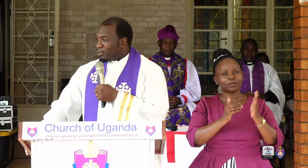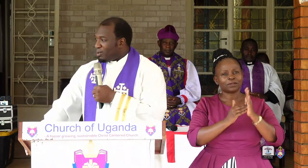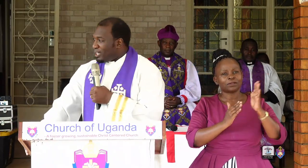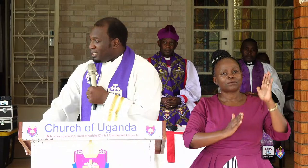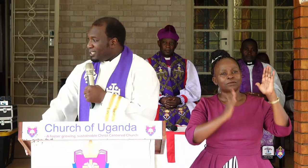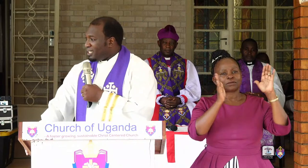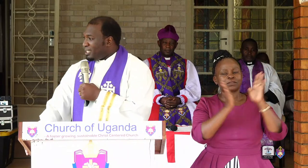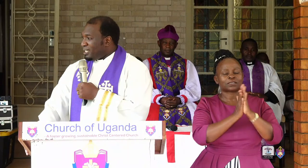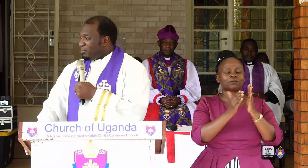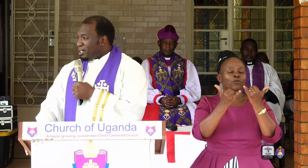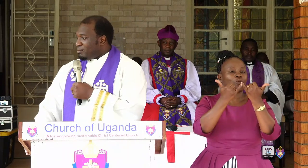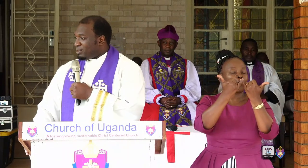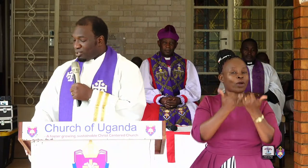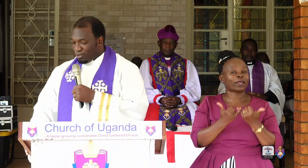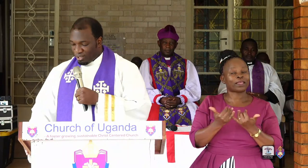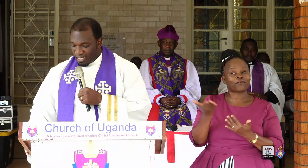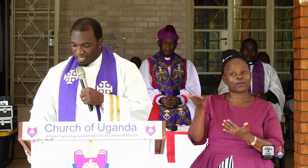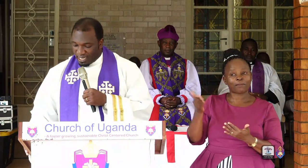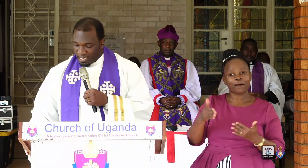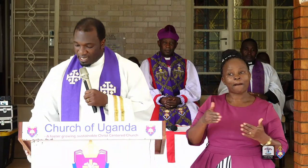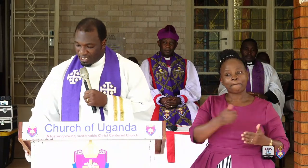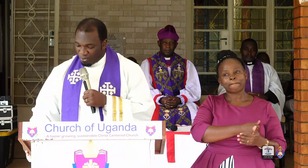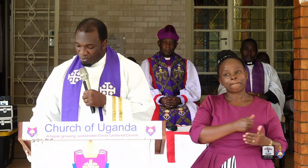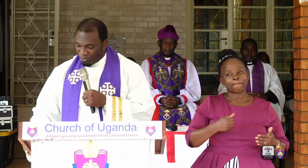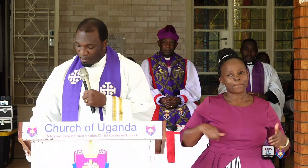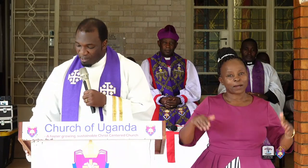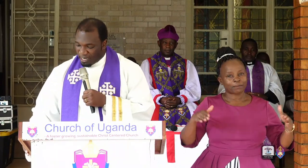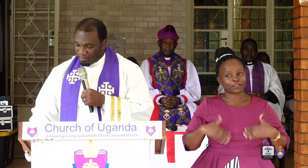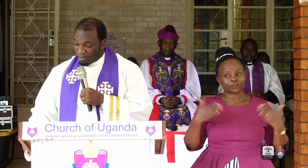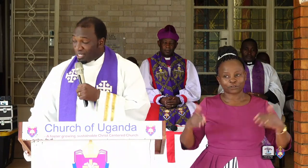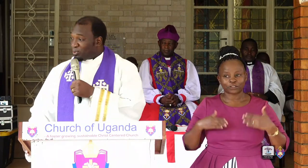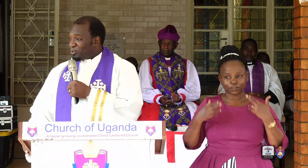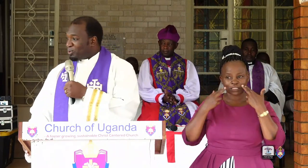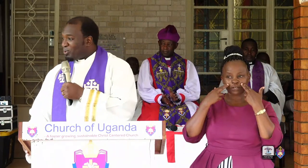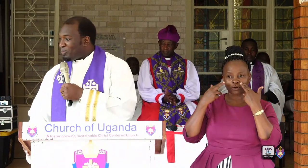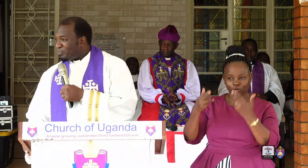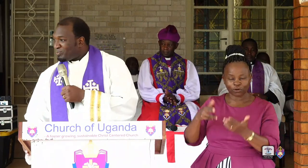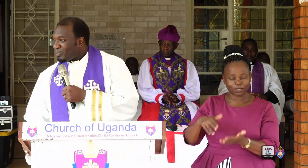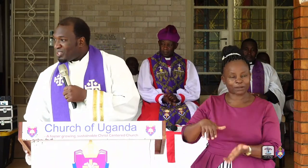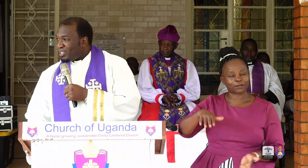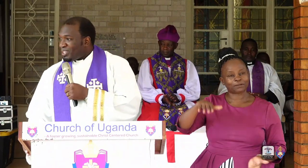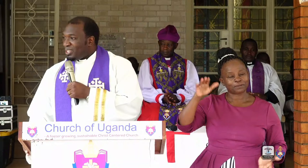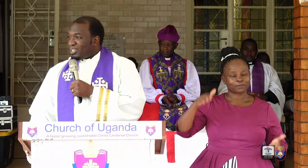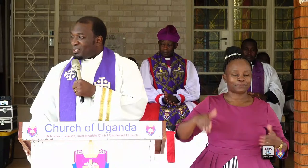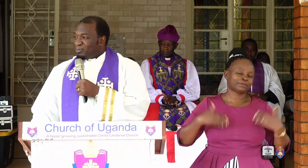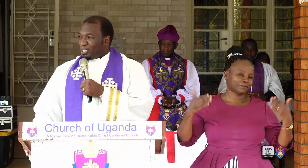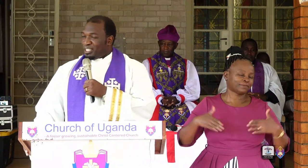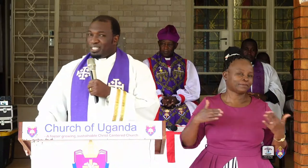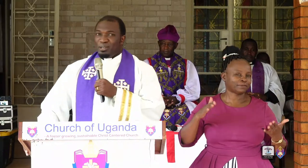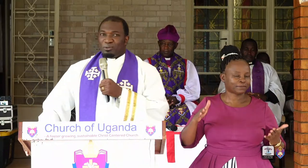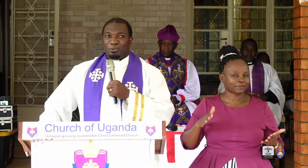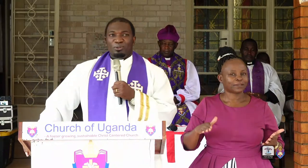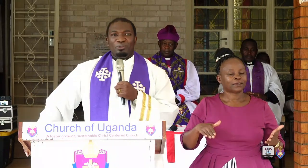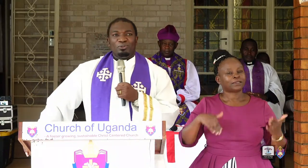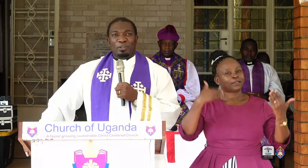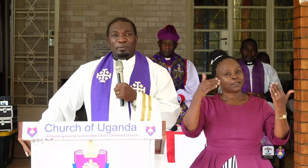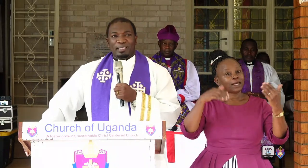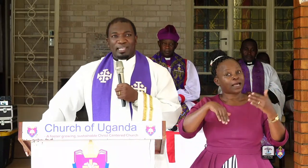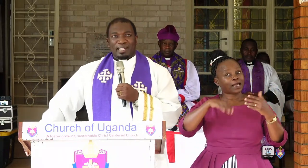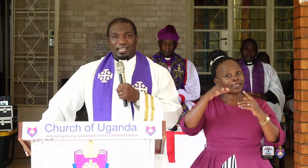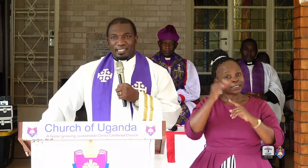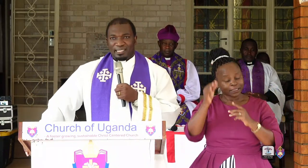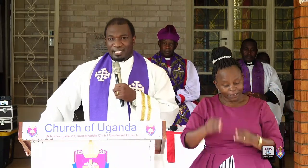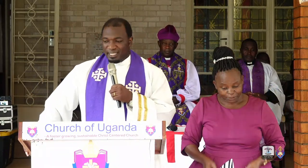maama waali. Mama tusanyukidde ddala okukulaba byansusso. Mugeri enja ulo,